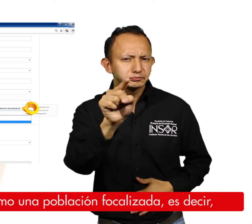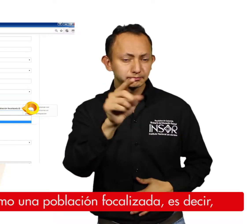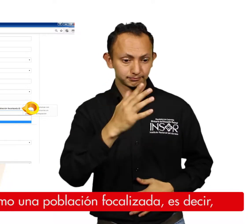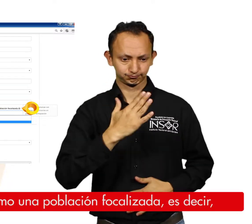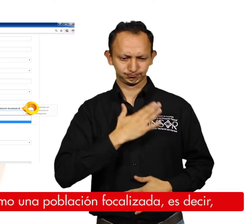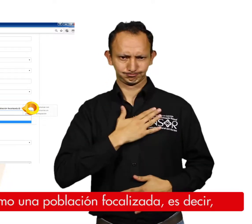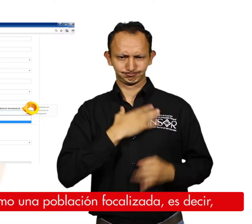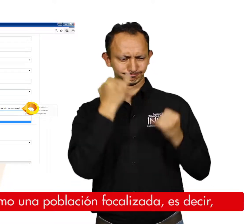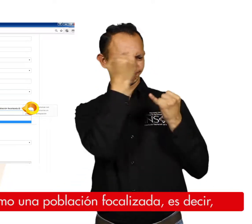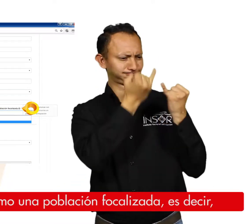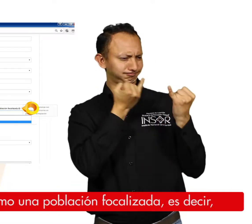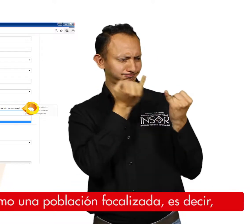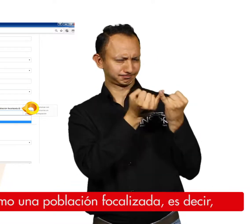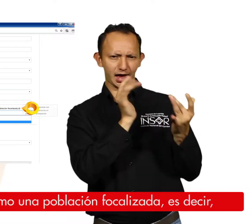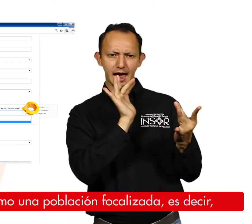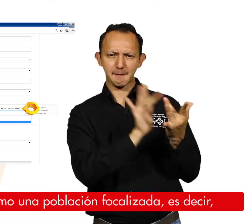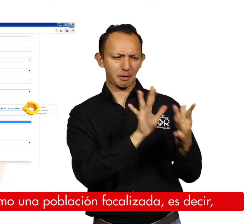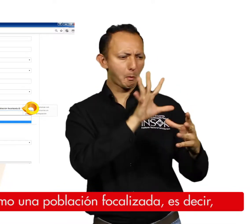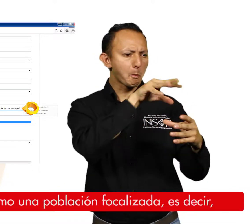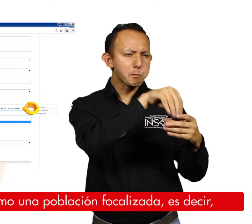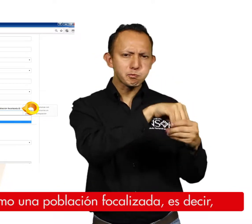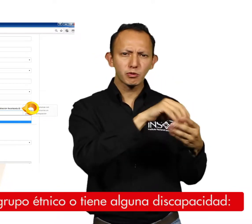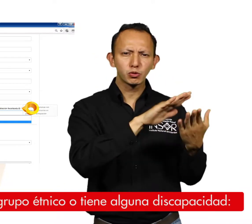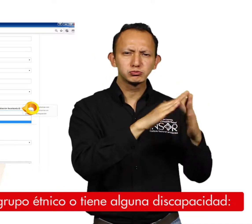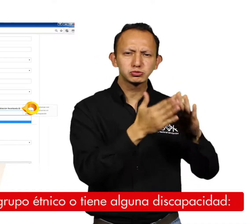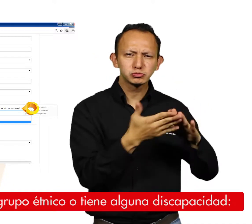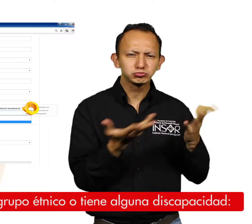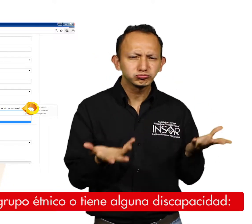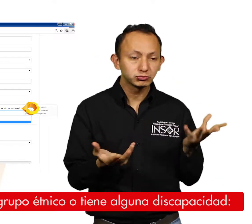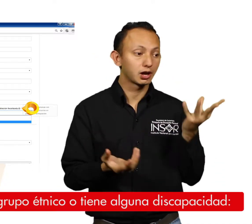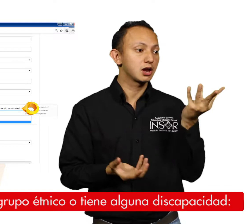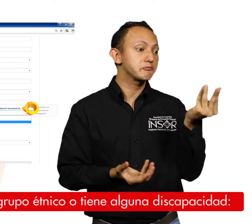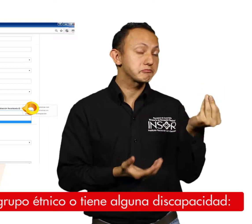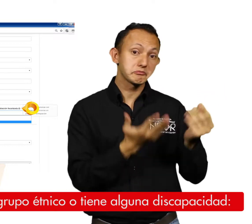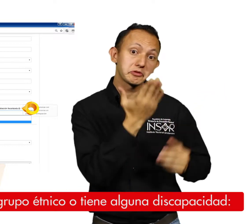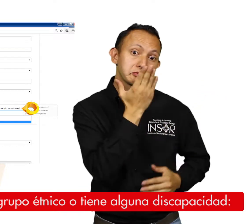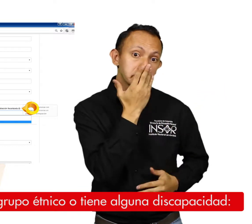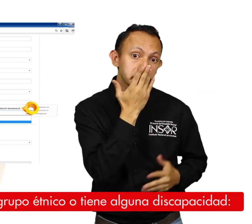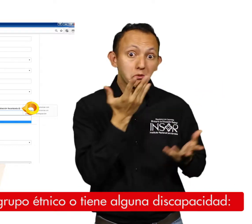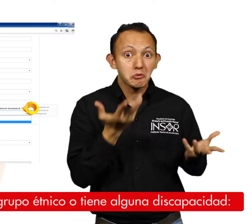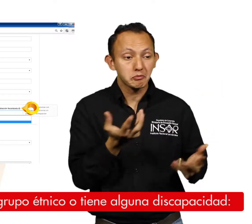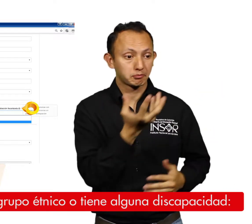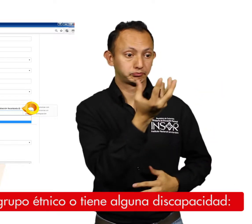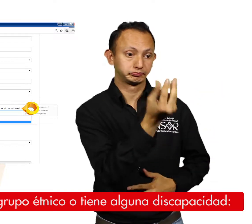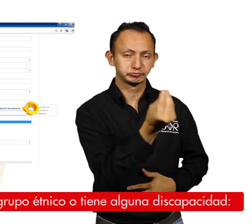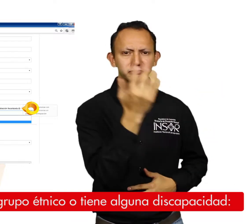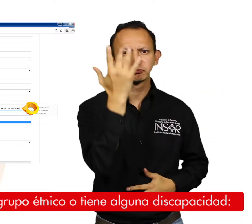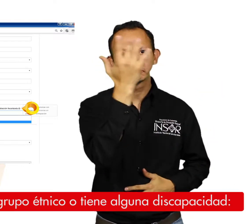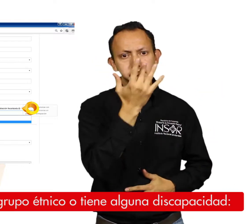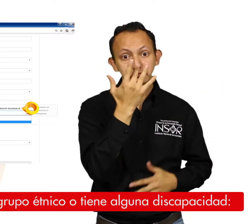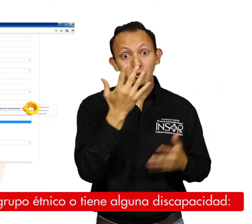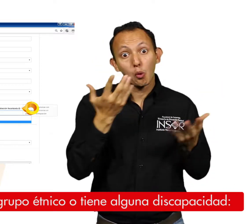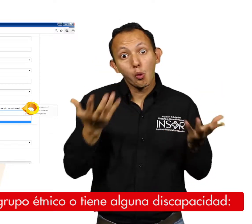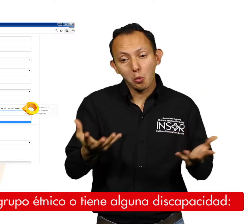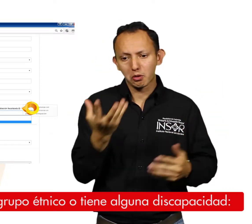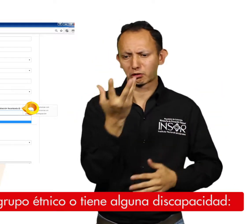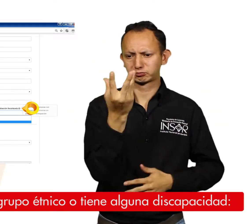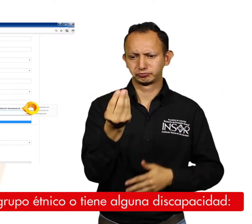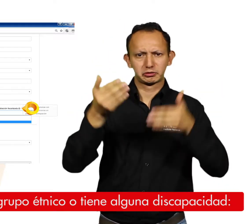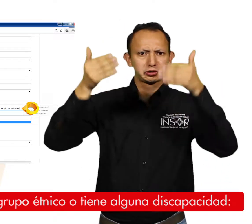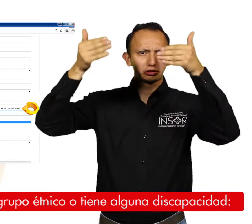Se reconoce como una población focalizada, es decir, si pertenece a algún grupo étnico o tiene alguna discapacidad.